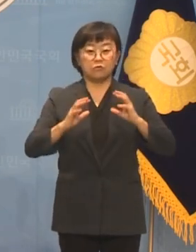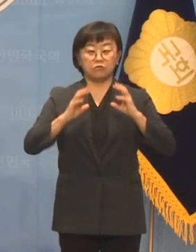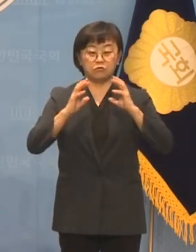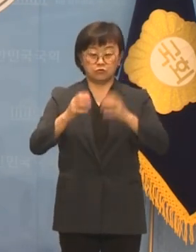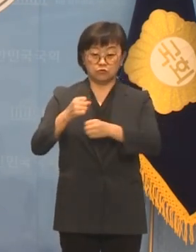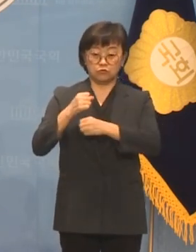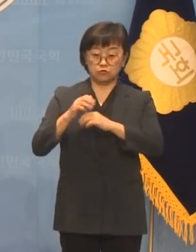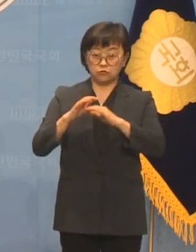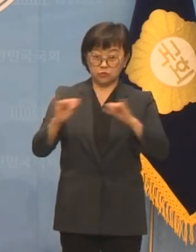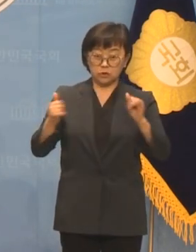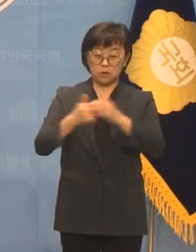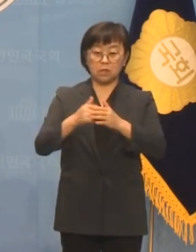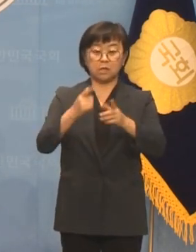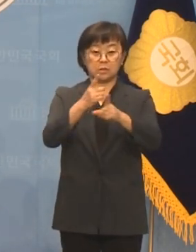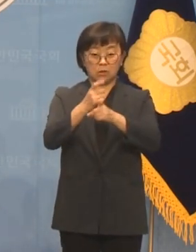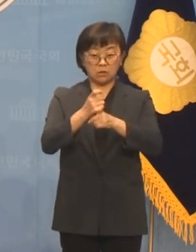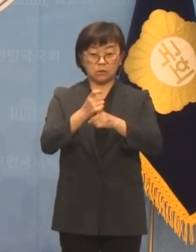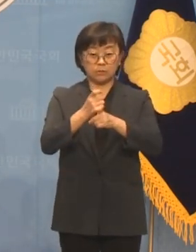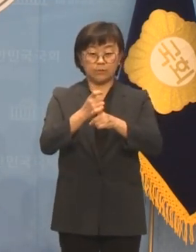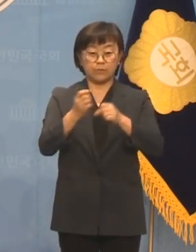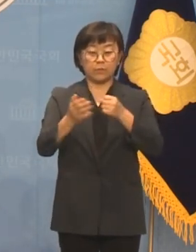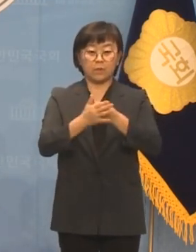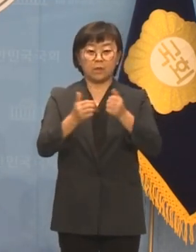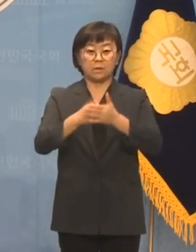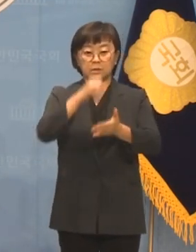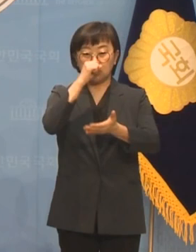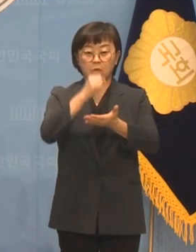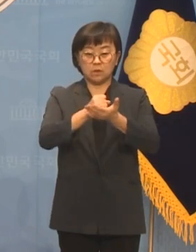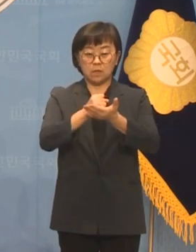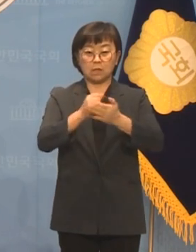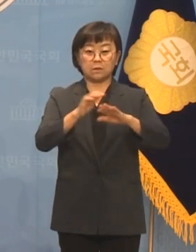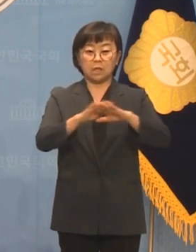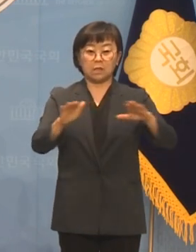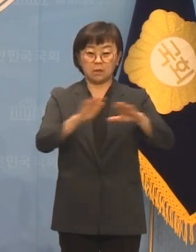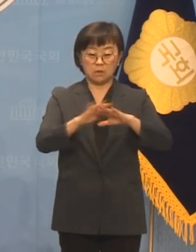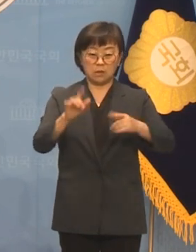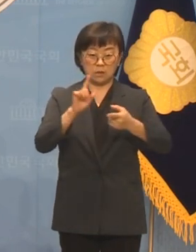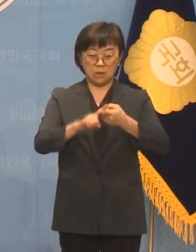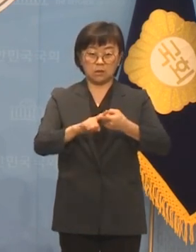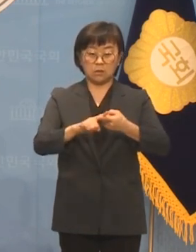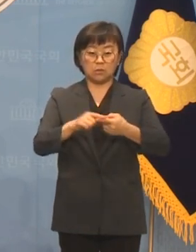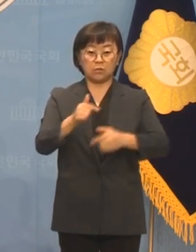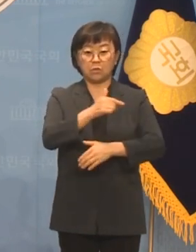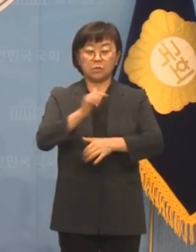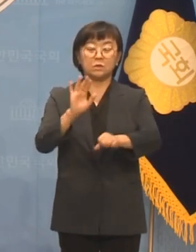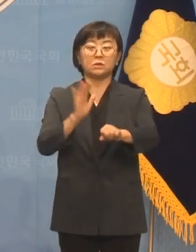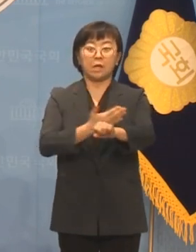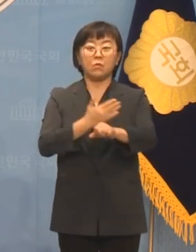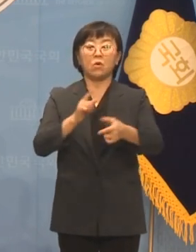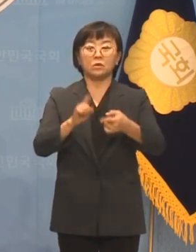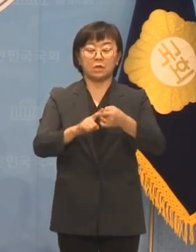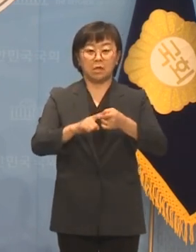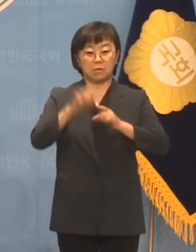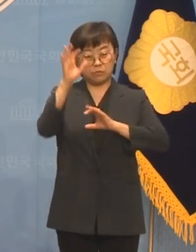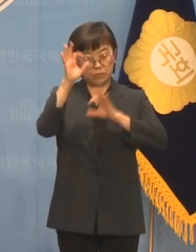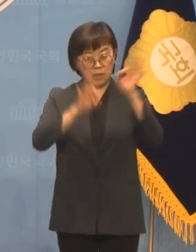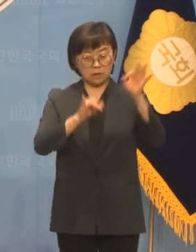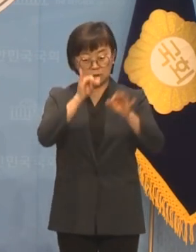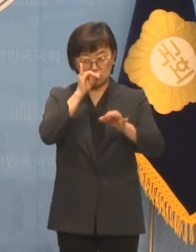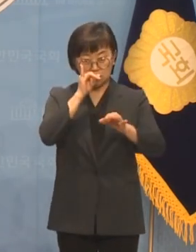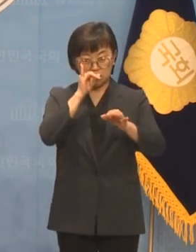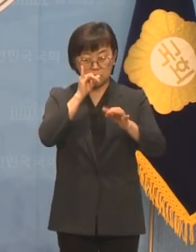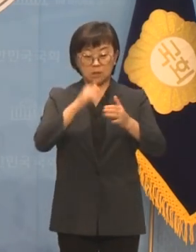국군이 적을 상대로 정상 대응하는 것을 두고 무슨 잘못을 저지르거나 한